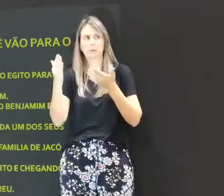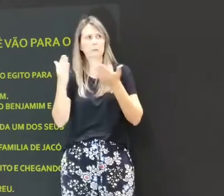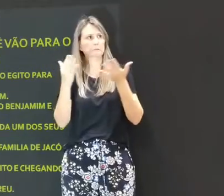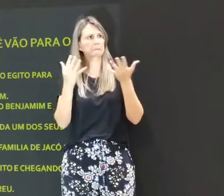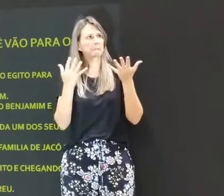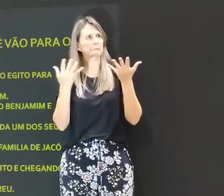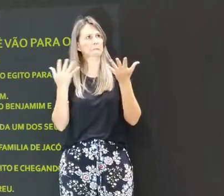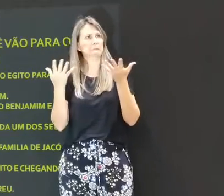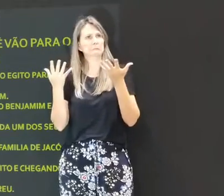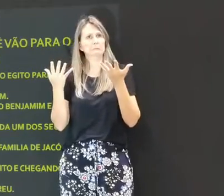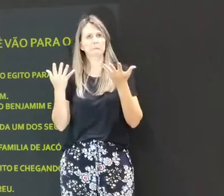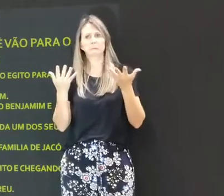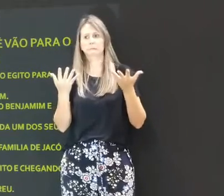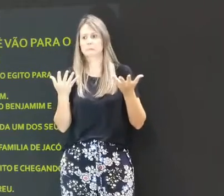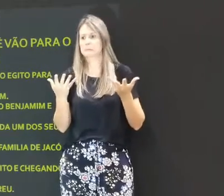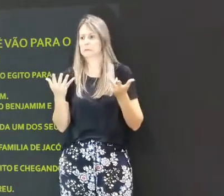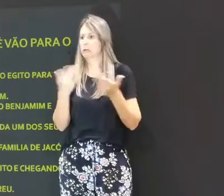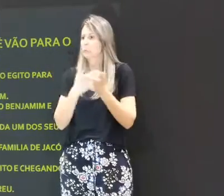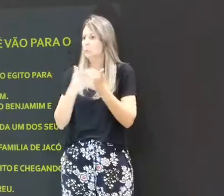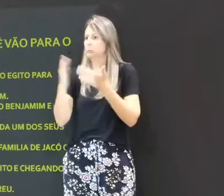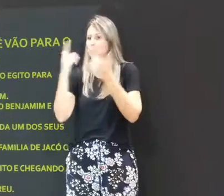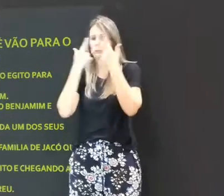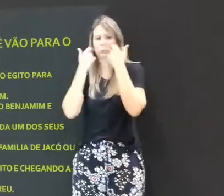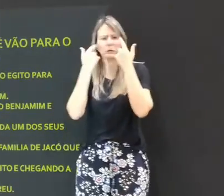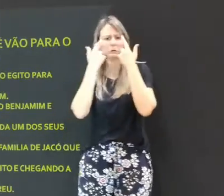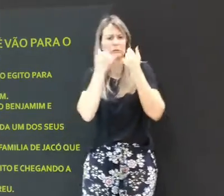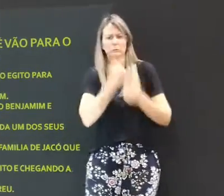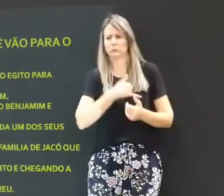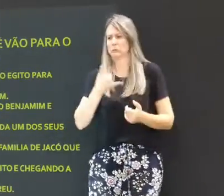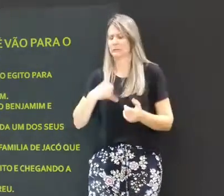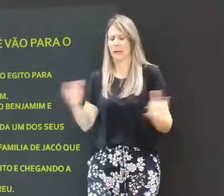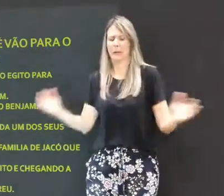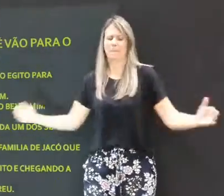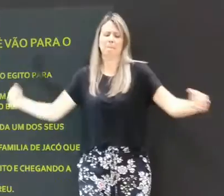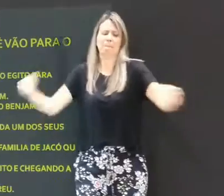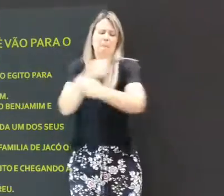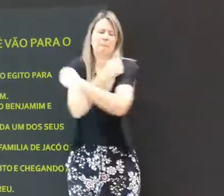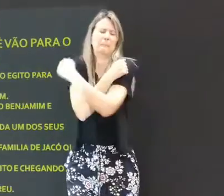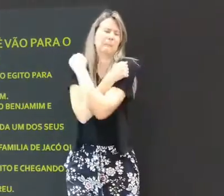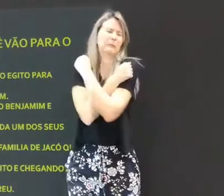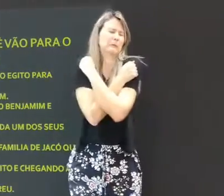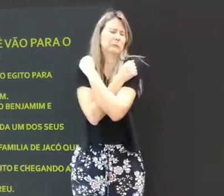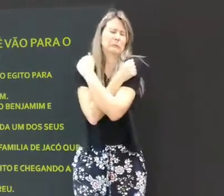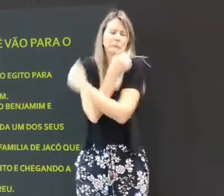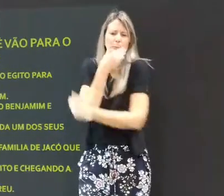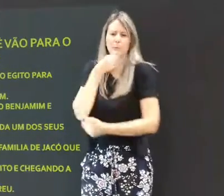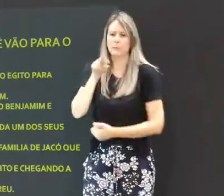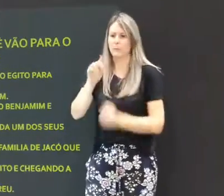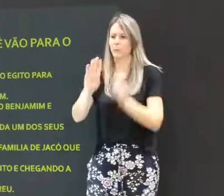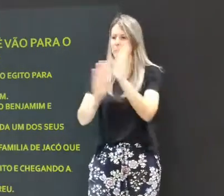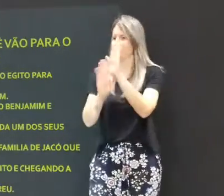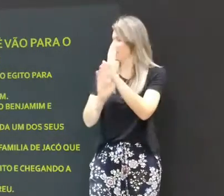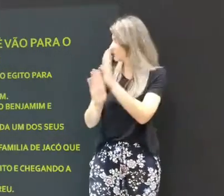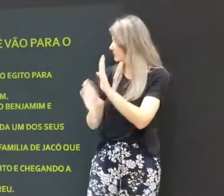face do meu irmão. E todos ficaram assim, né? Começaram a chorar, mas de todos se abraçaram. José abraçou os